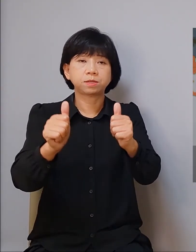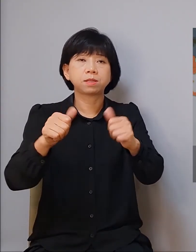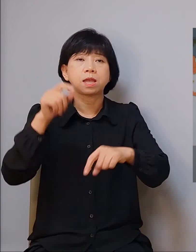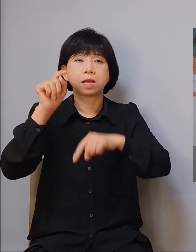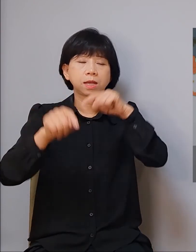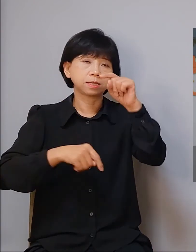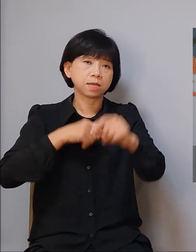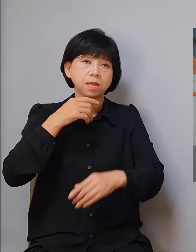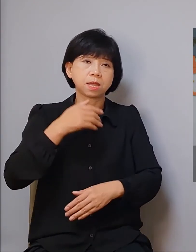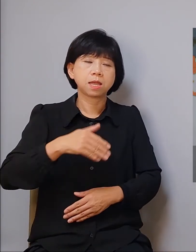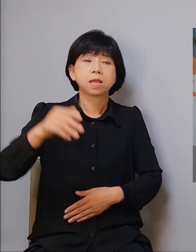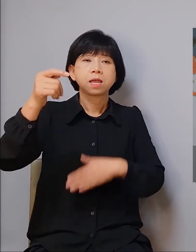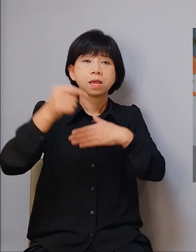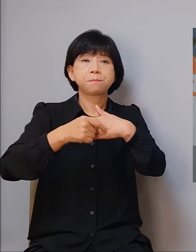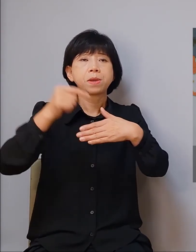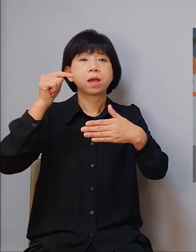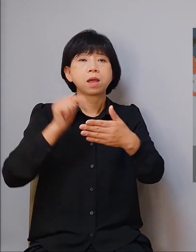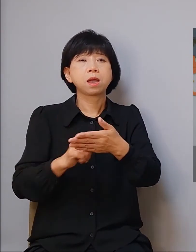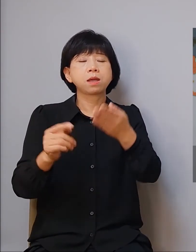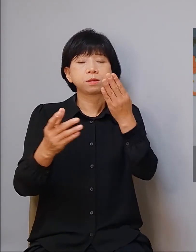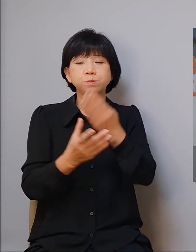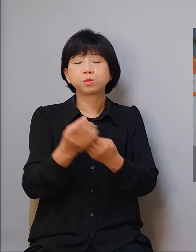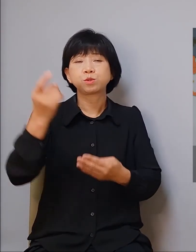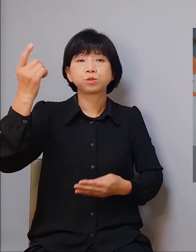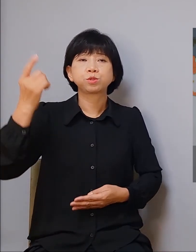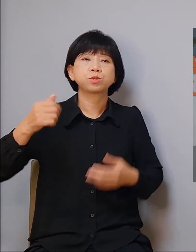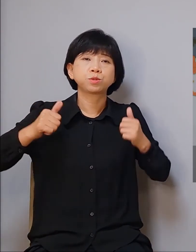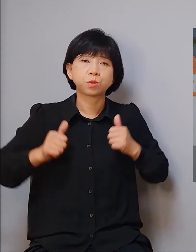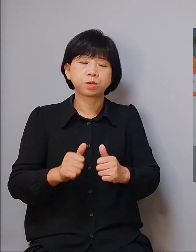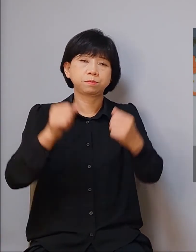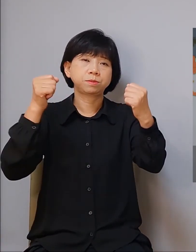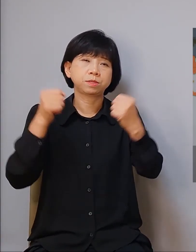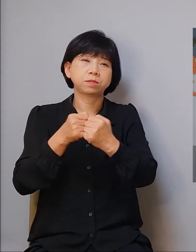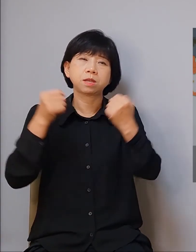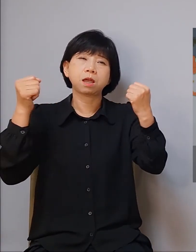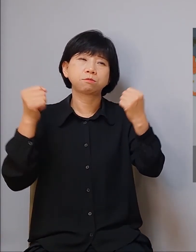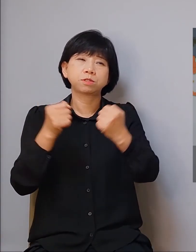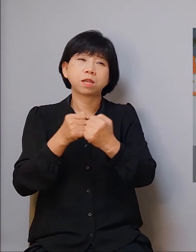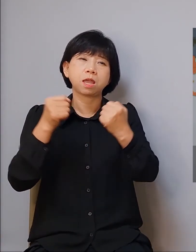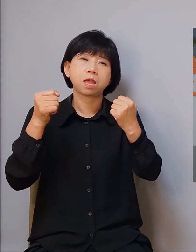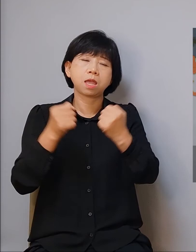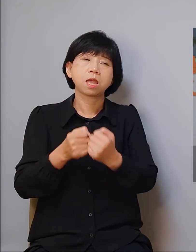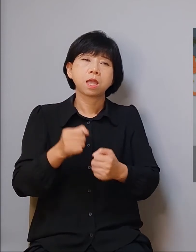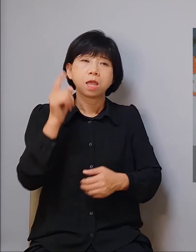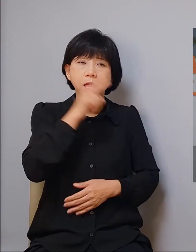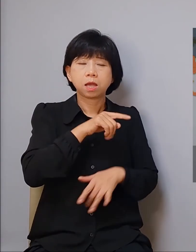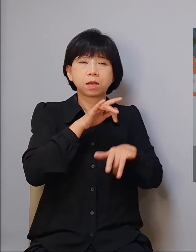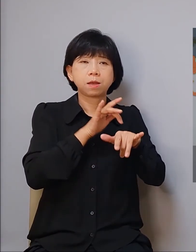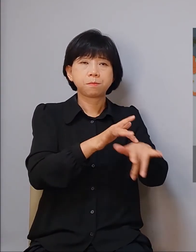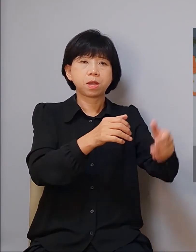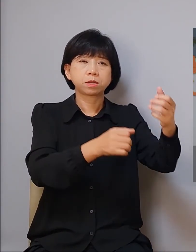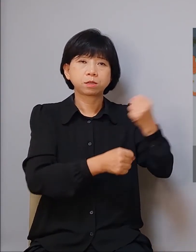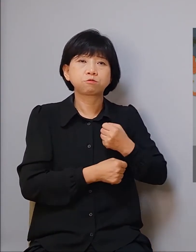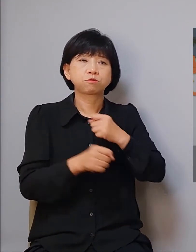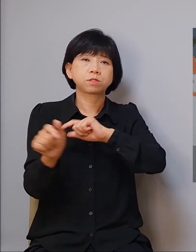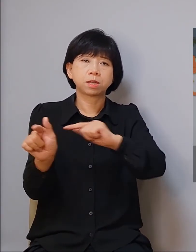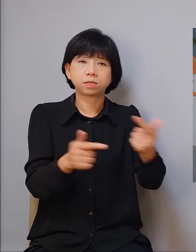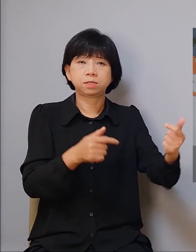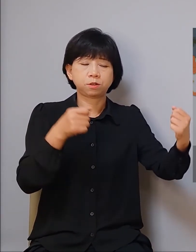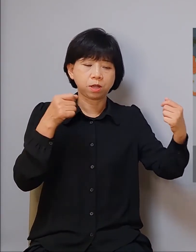마음으로 힘써 나가세 한 마음으로 힘써 싸우세 악한